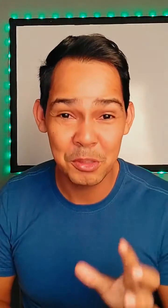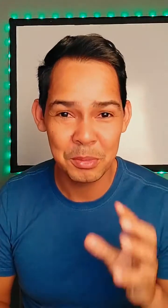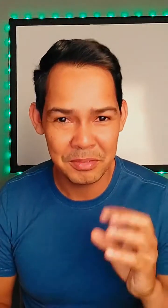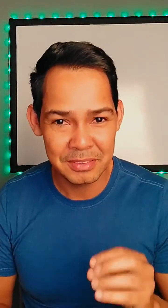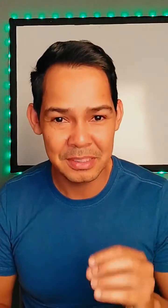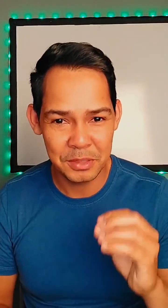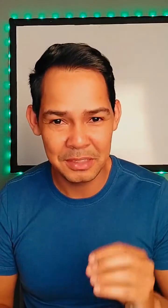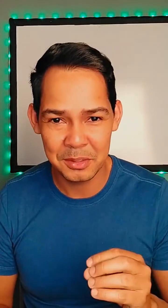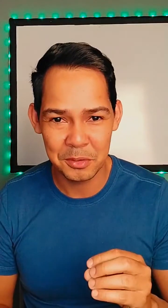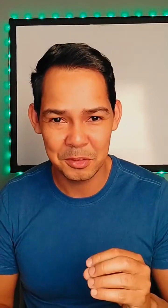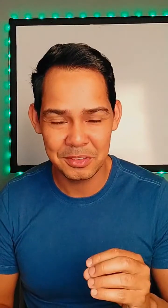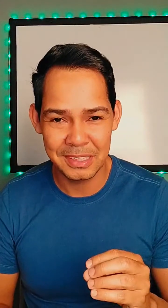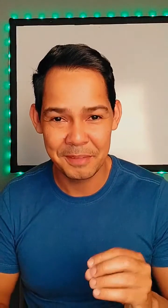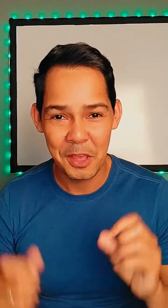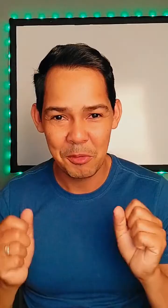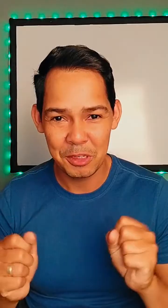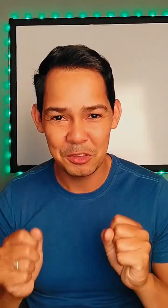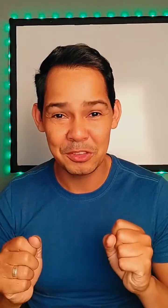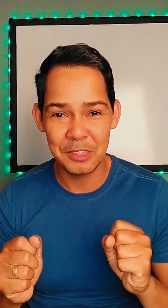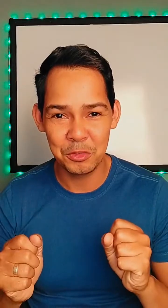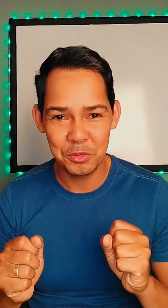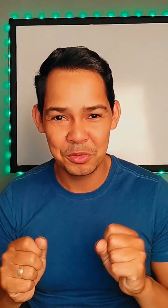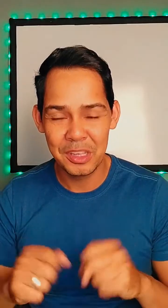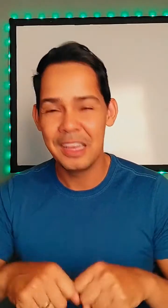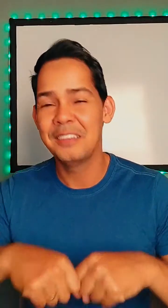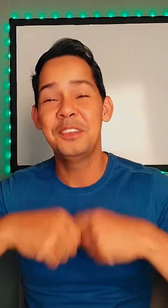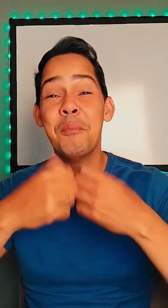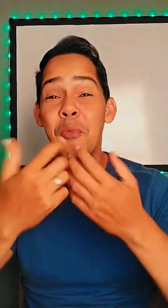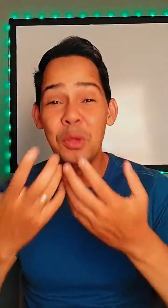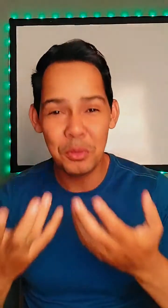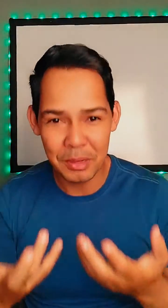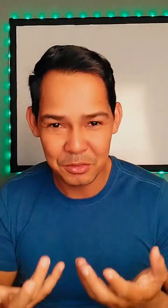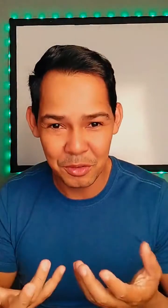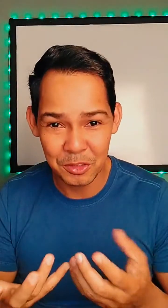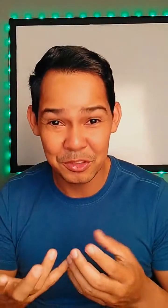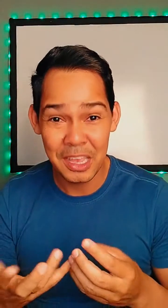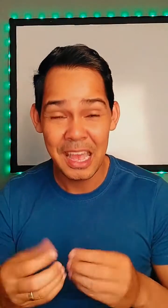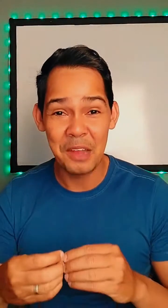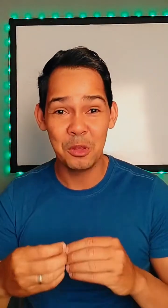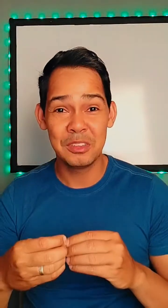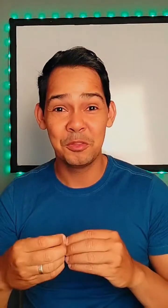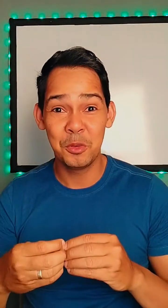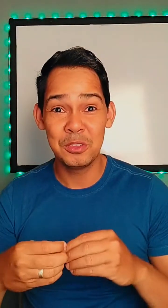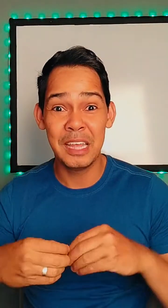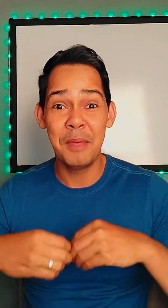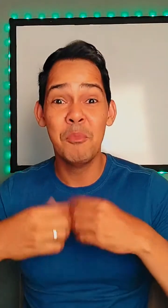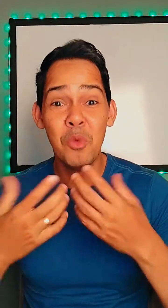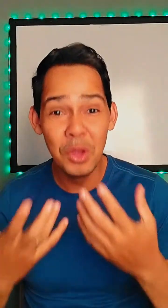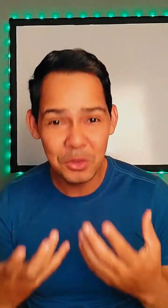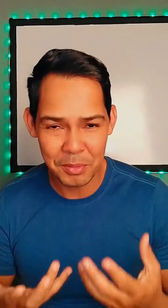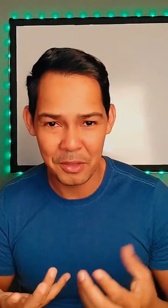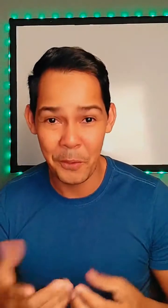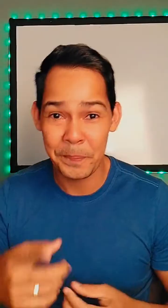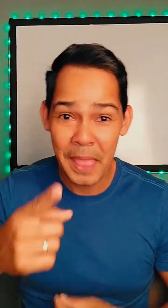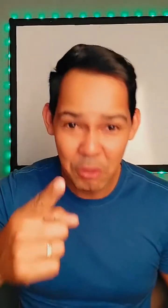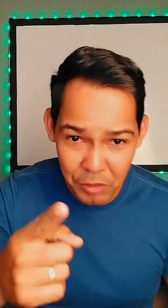fazer a diferença com você. Quando a gente está junto, a gente é muito mais forte. A nossa força ela é muito maior. Fez